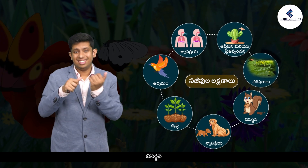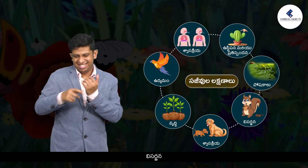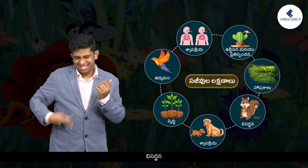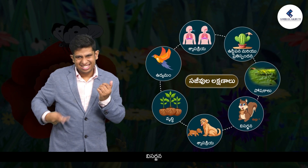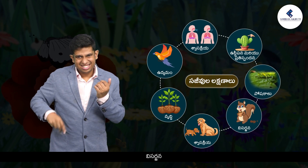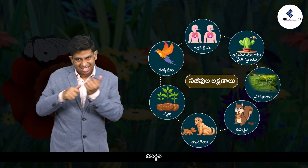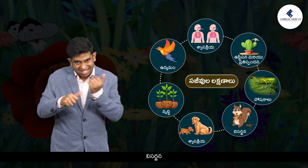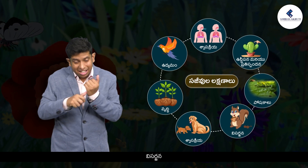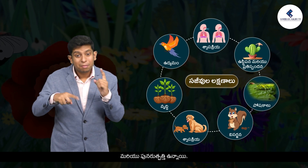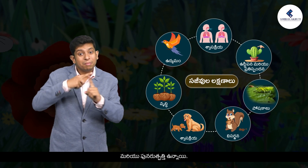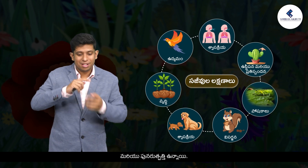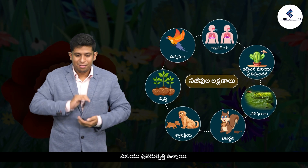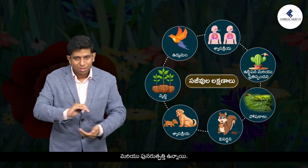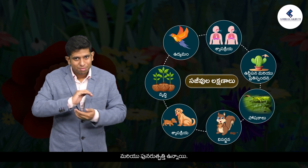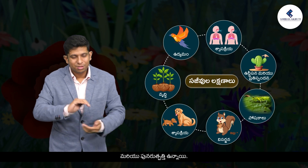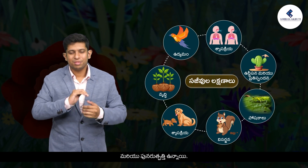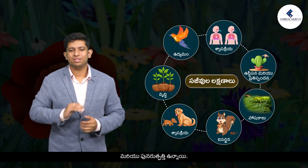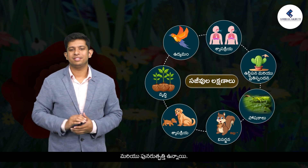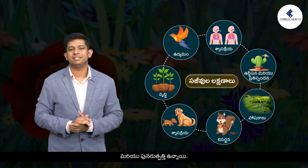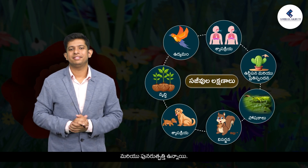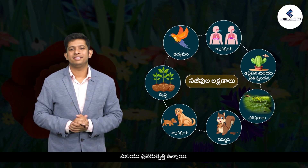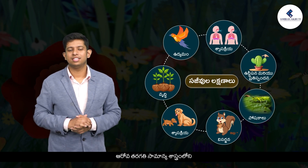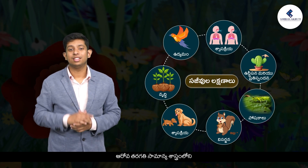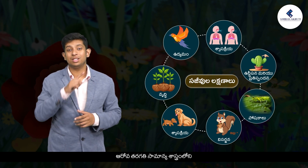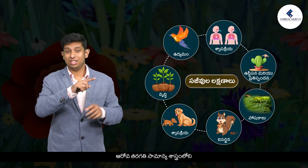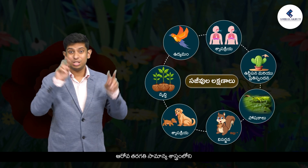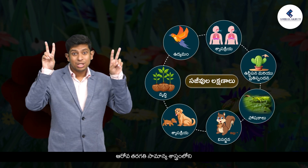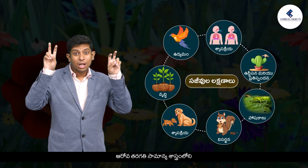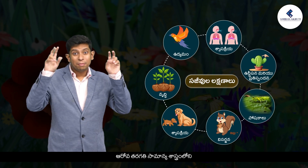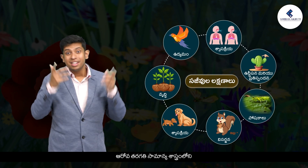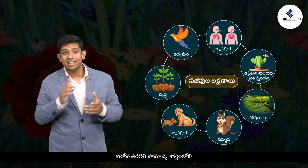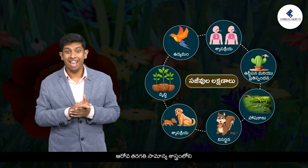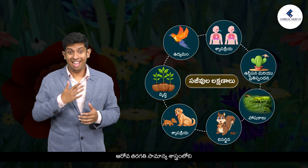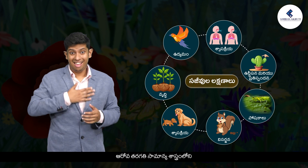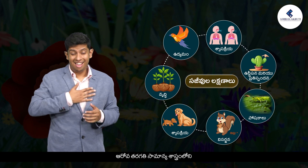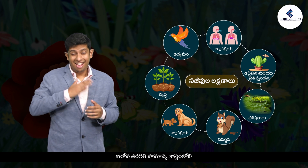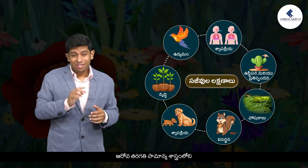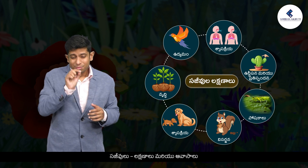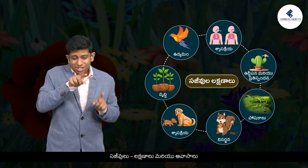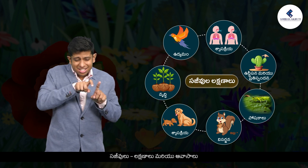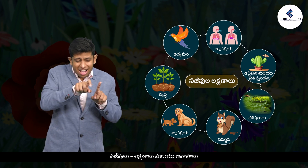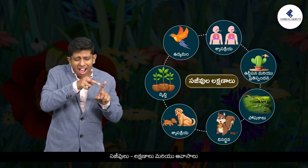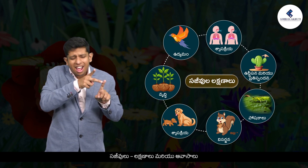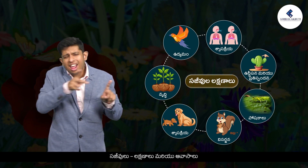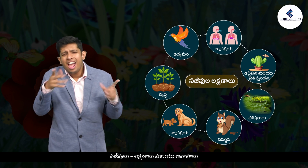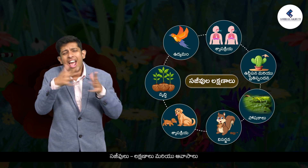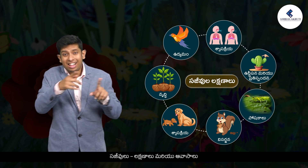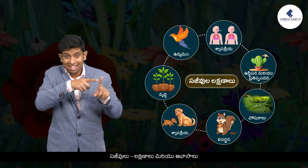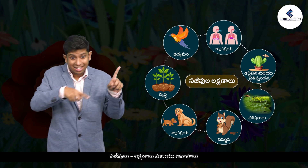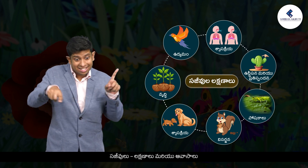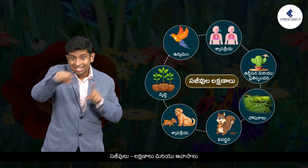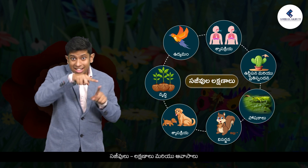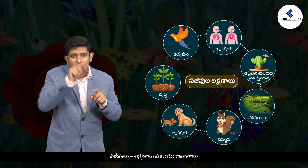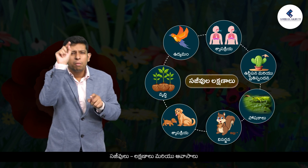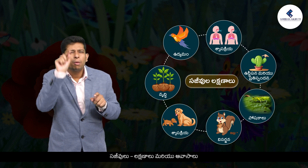విసర్జన మరియు పునరుత్పత్తి ఉన్నాయి. 6వ తరగతి సామాన్య శాస్త్రంలోని సజీవులు,